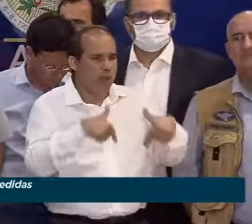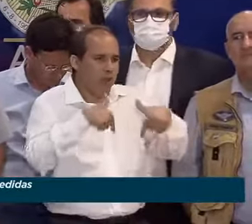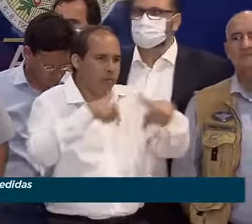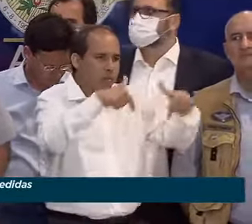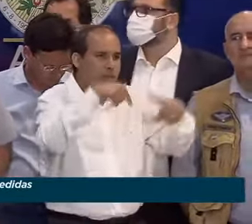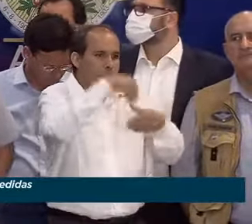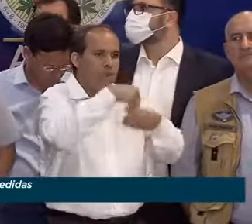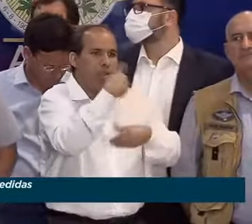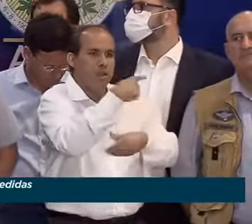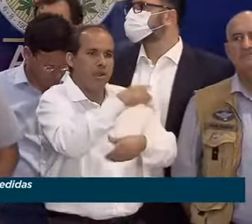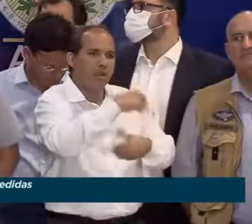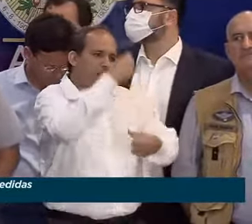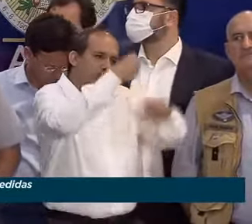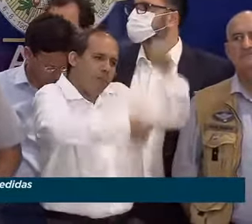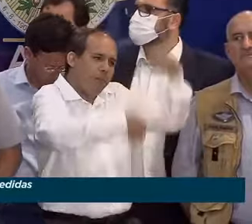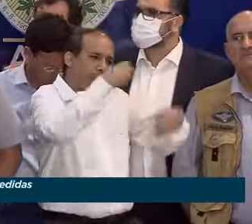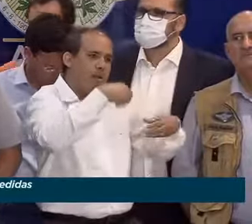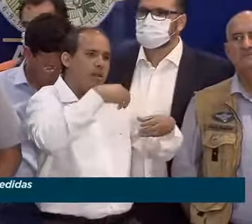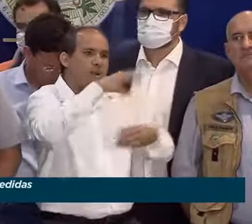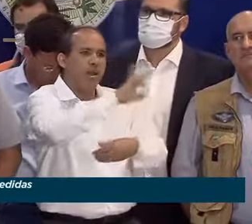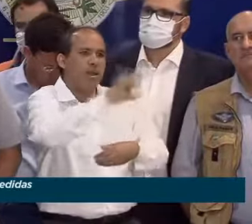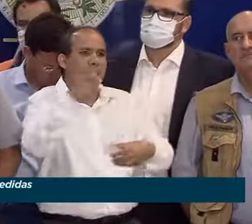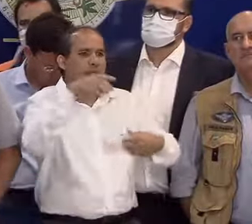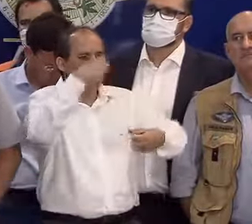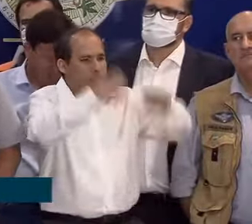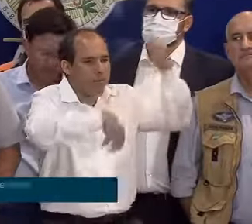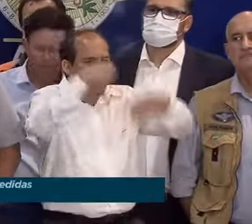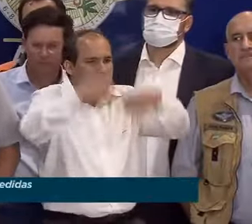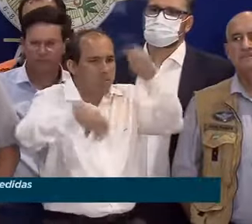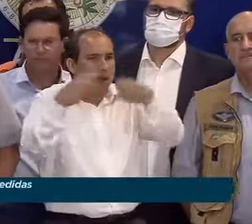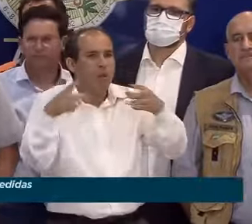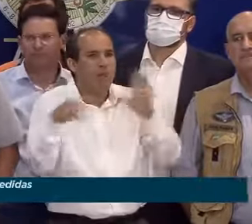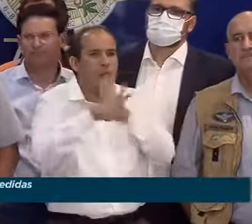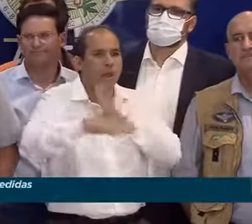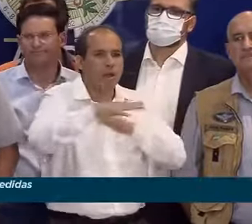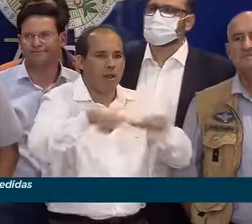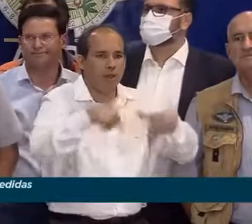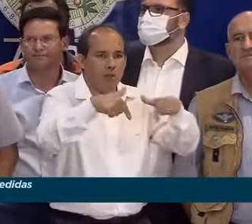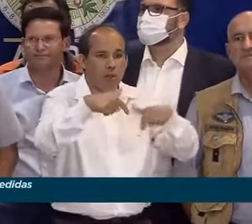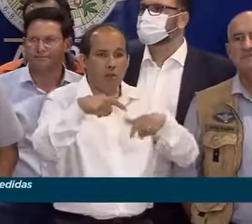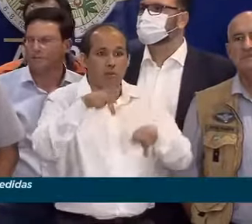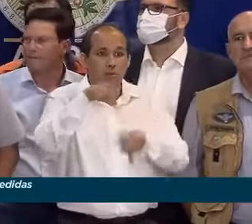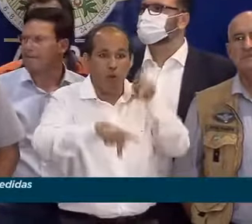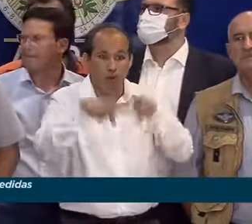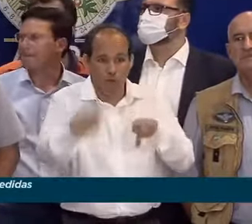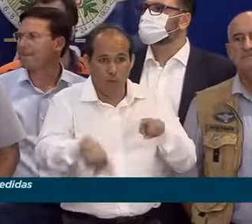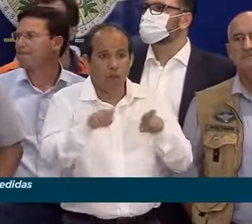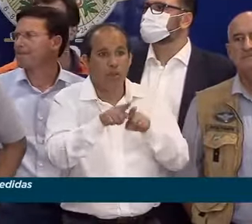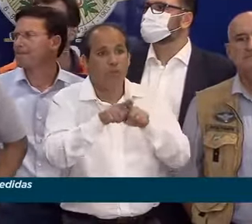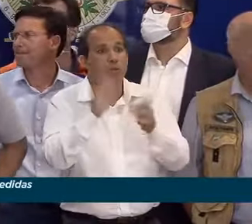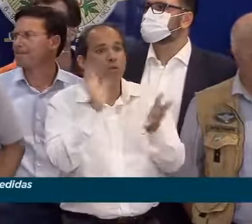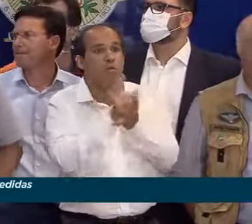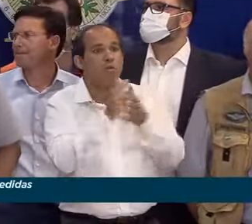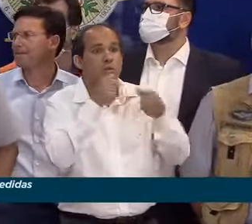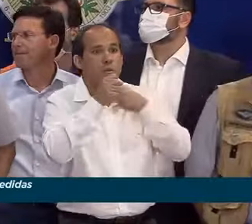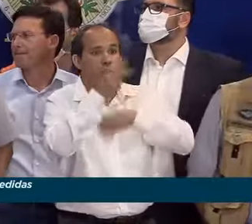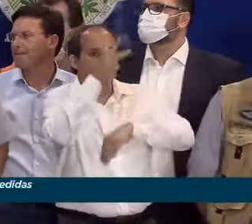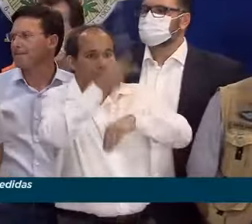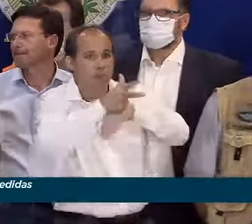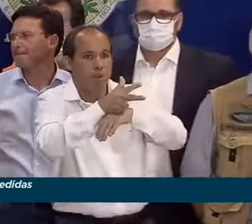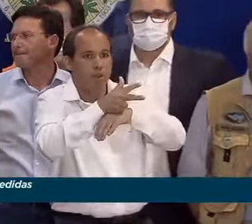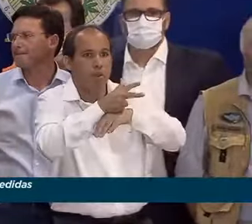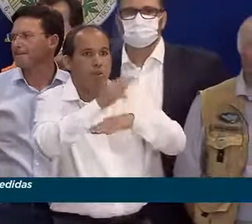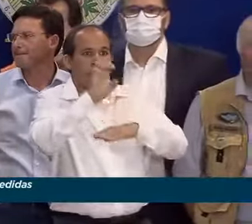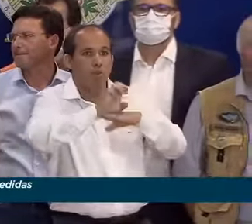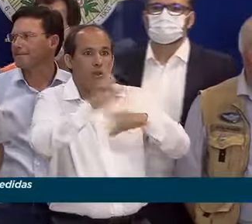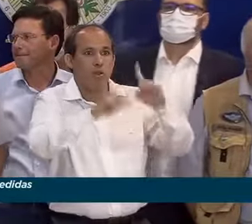atuação, falar ao povo e à imprensa aqui do Acre o que podemos e o que estamos fazendo para esse estado